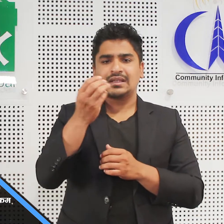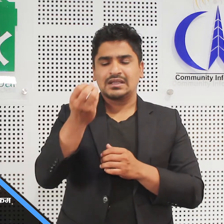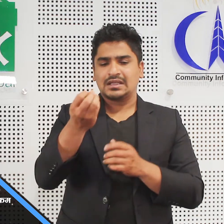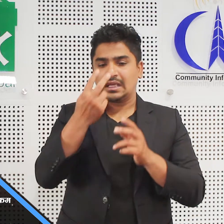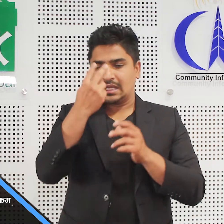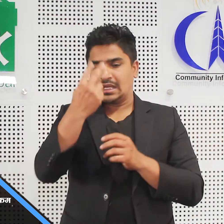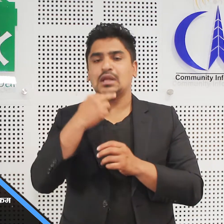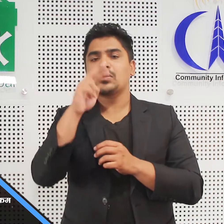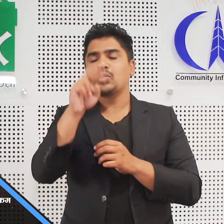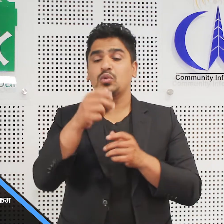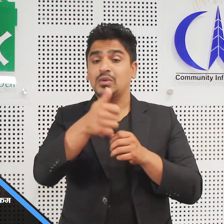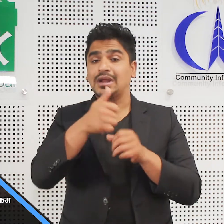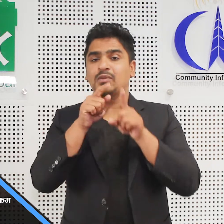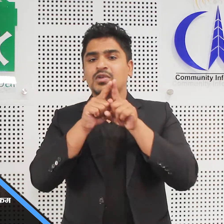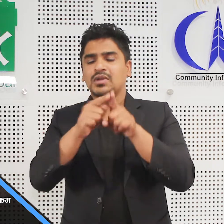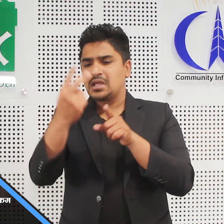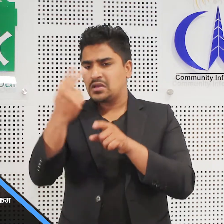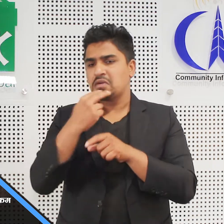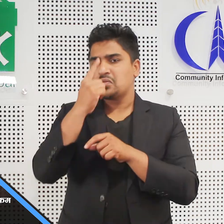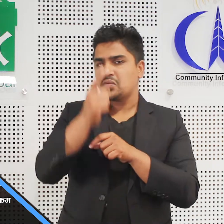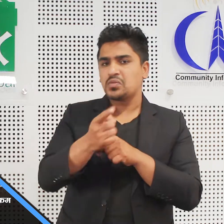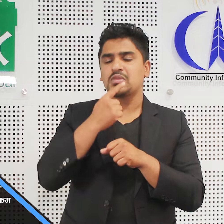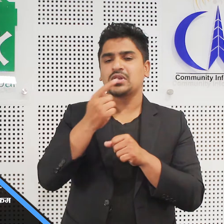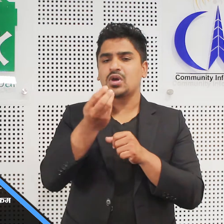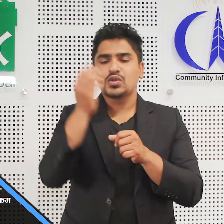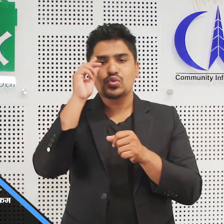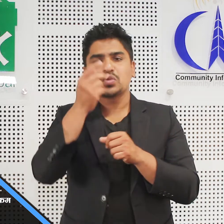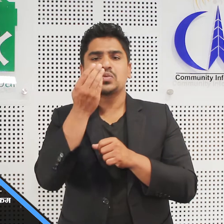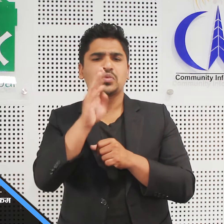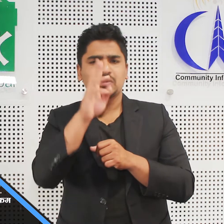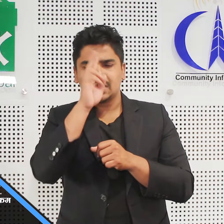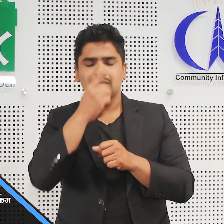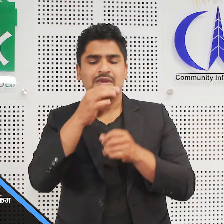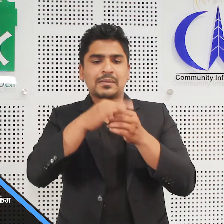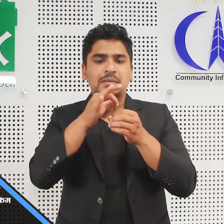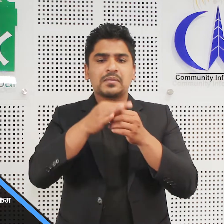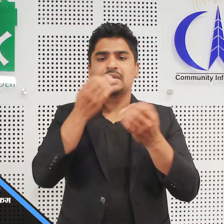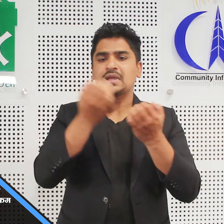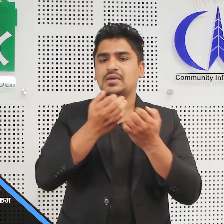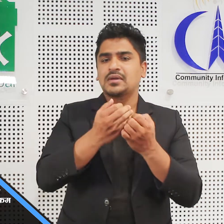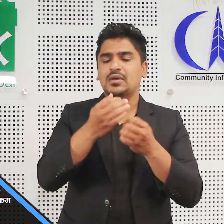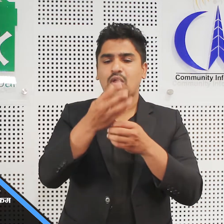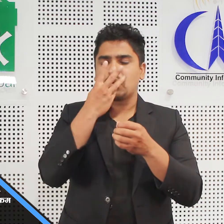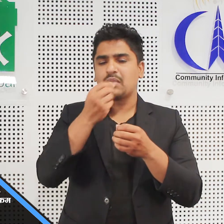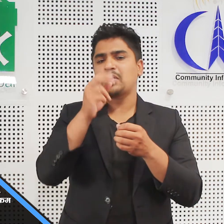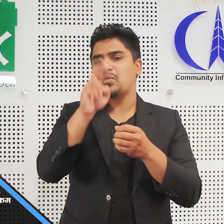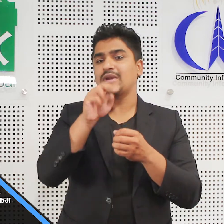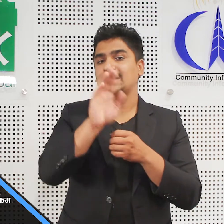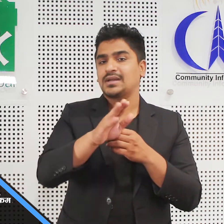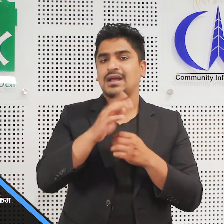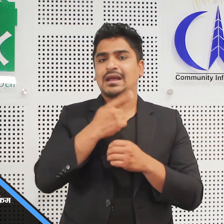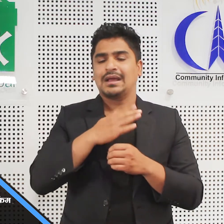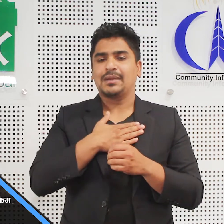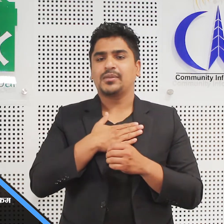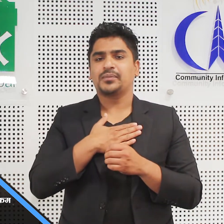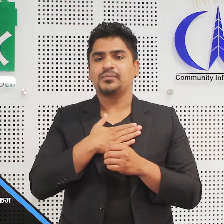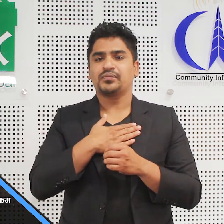अनि राम्रोसँग अब हेरिदिएको भए हामीले अलि सजिलो हुन्थ्यो कि व्यवसायमा अलिकति अप्ठ्यारो परिरहेछ। हाम्रो यही मुक्त कमलरीबाट